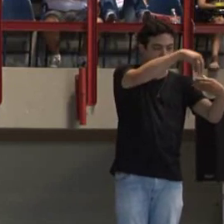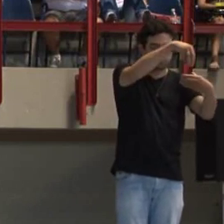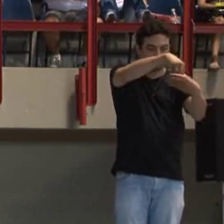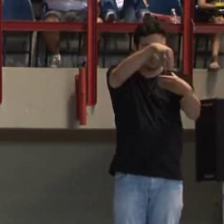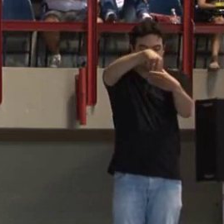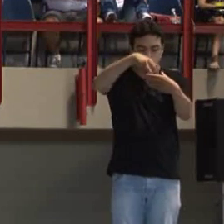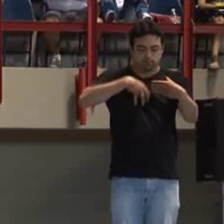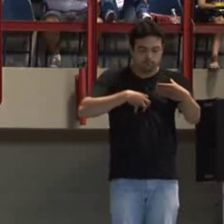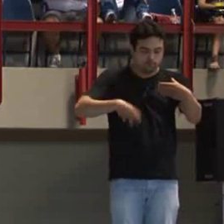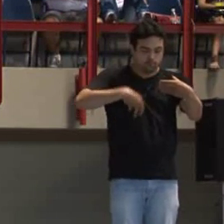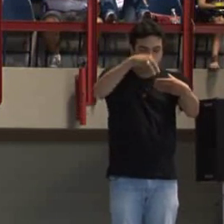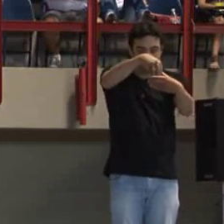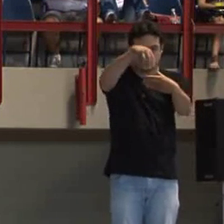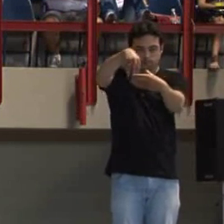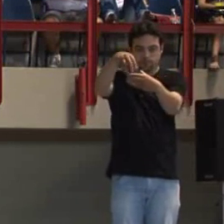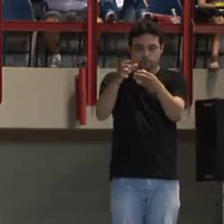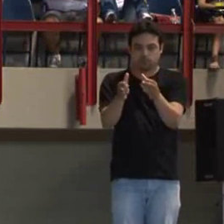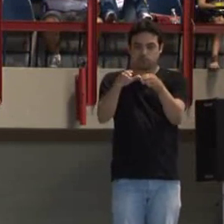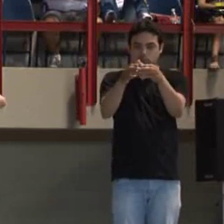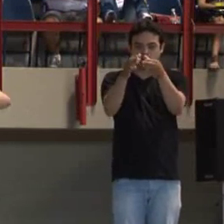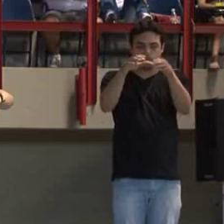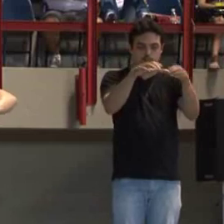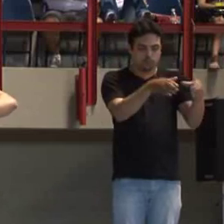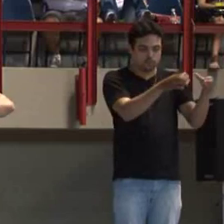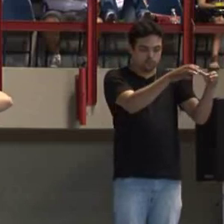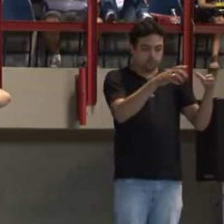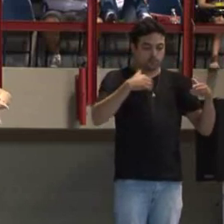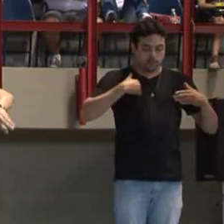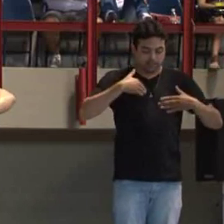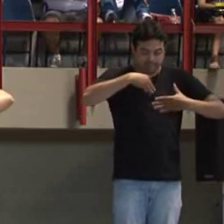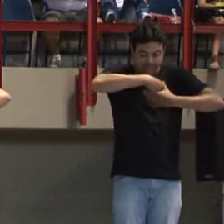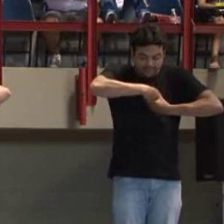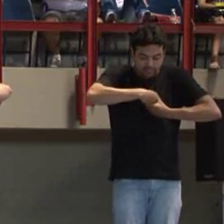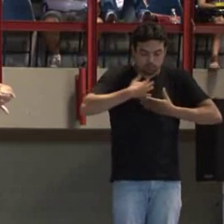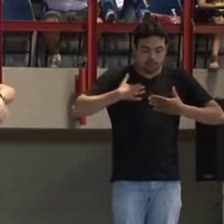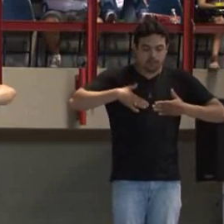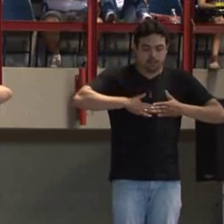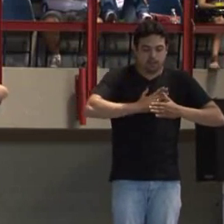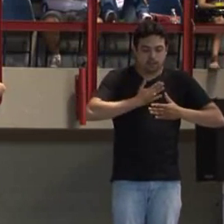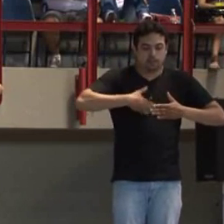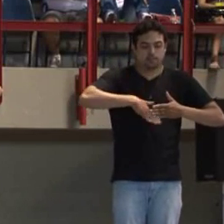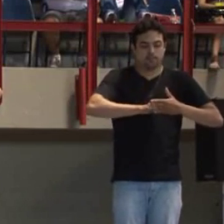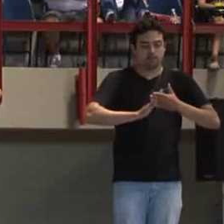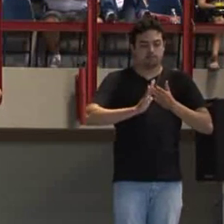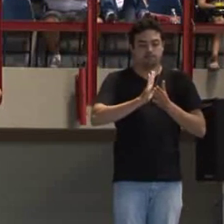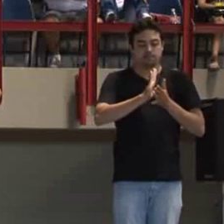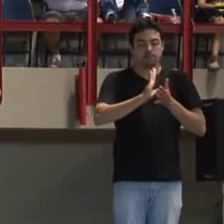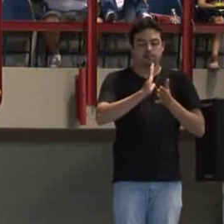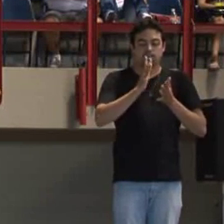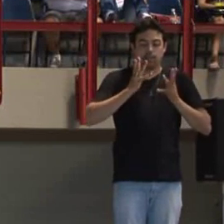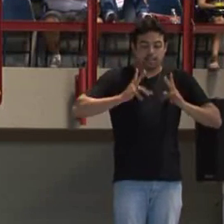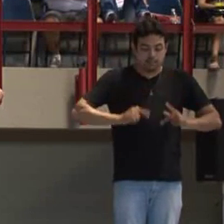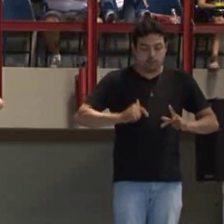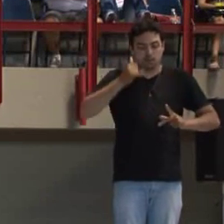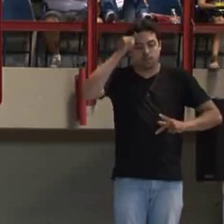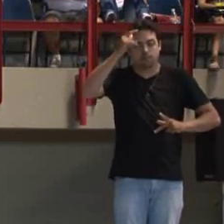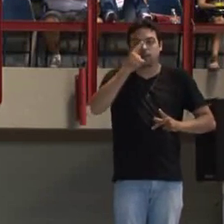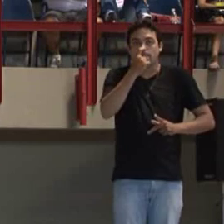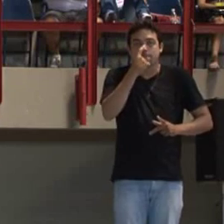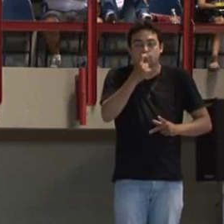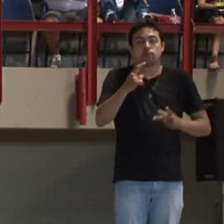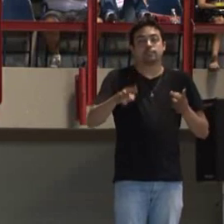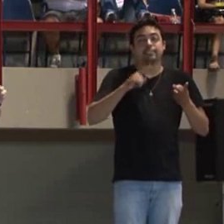fúnebres, tá? E aí limpava o corpo, ó. Limpava o corpo com bálsamo para não ficar aquele cheiro de decomposição